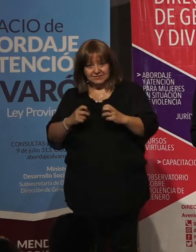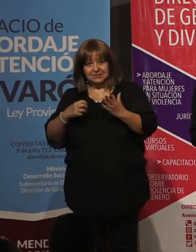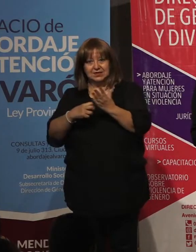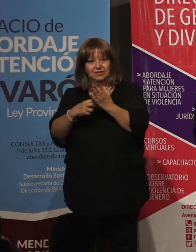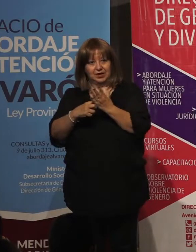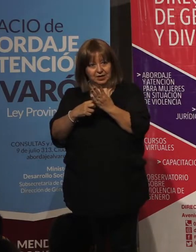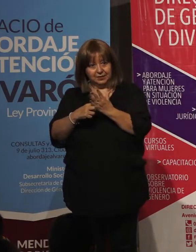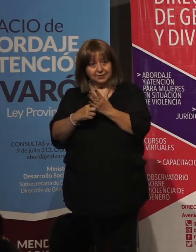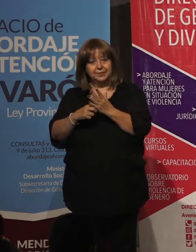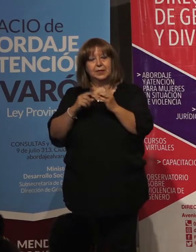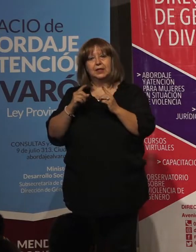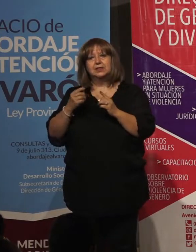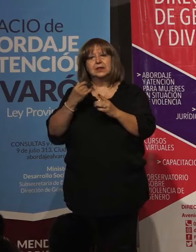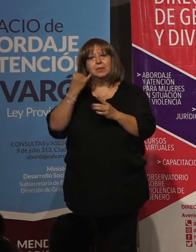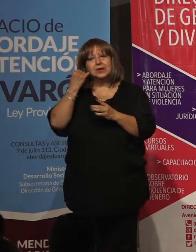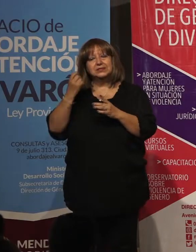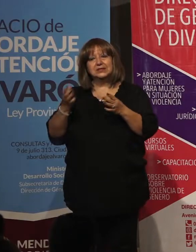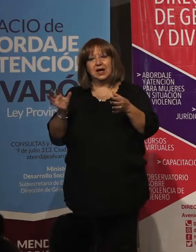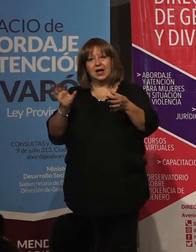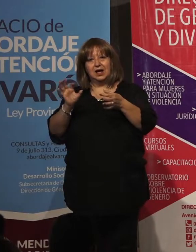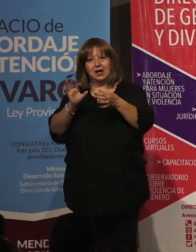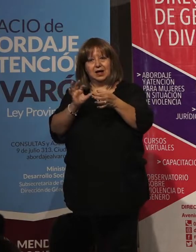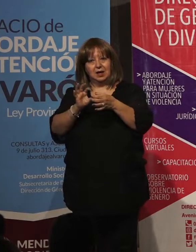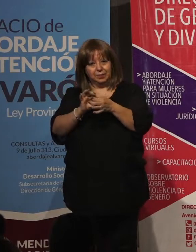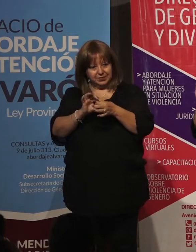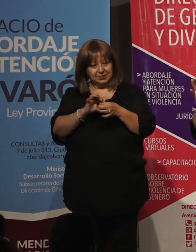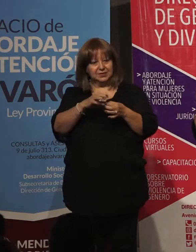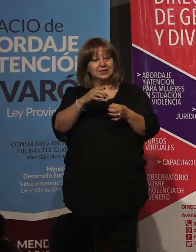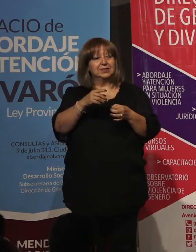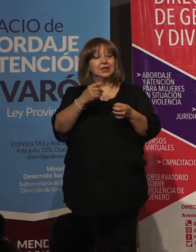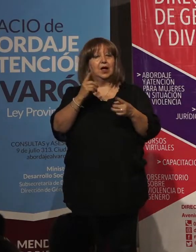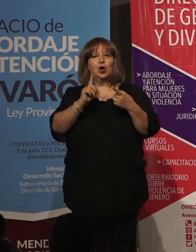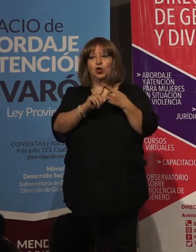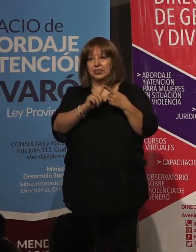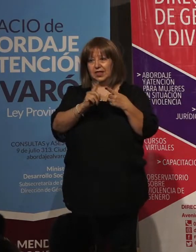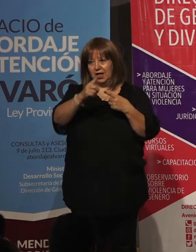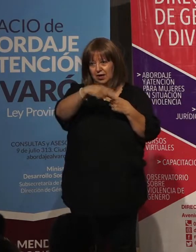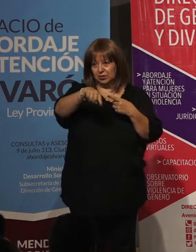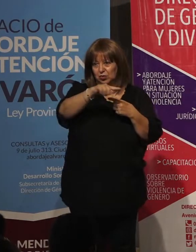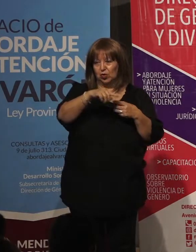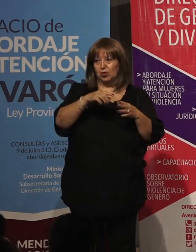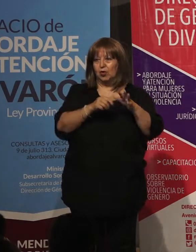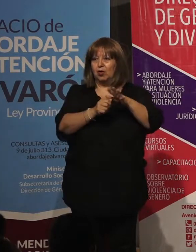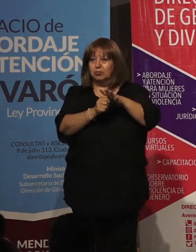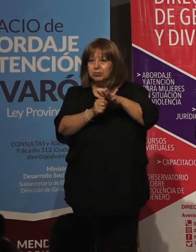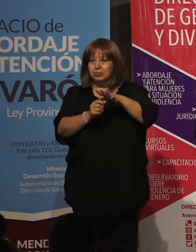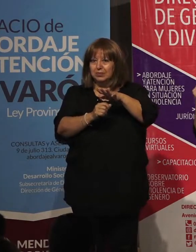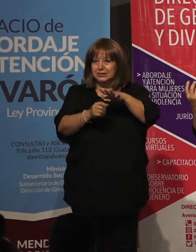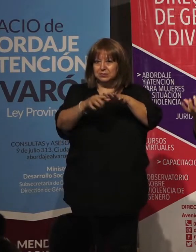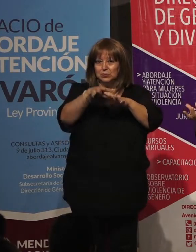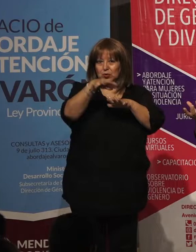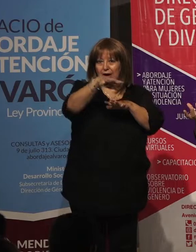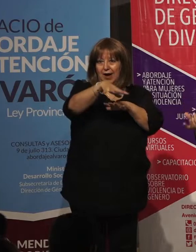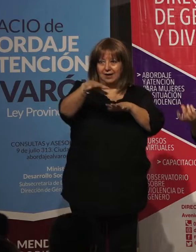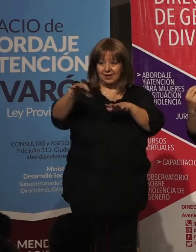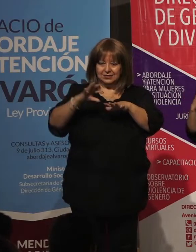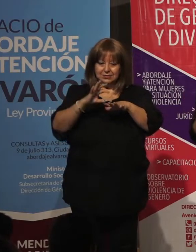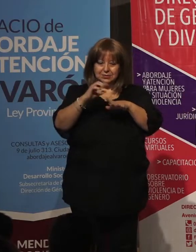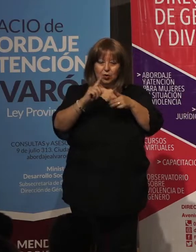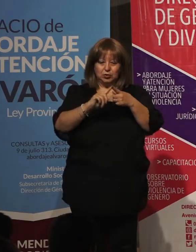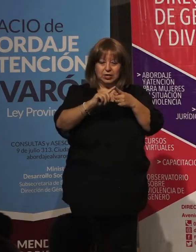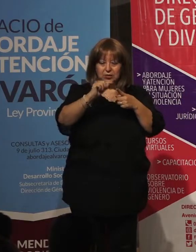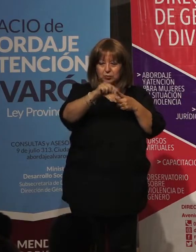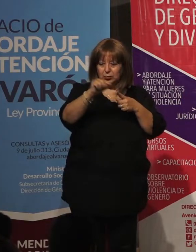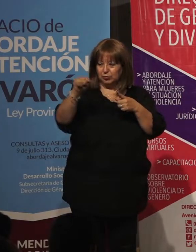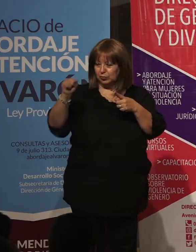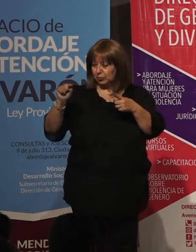¿sí? También se creó la Dirección de Enlace Institucional, que es el punto de contacto con todas las áreas de género de la provincia, y al mismo tiempo